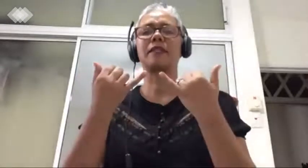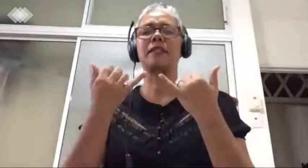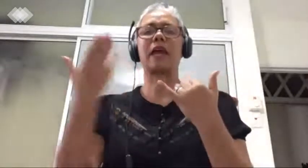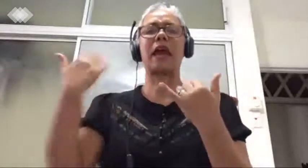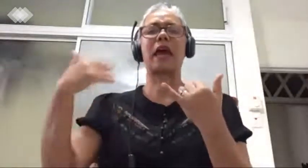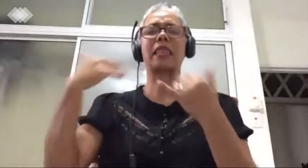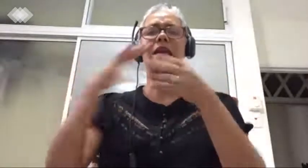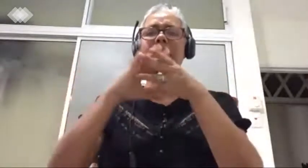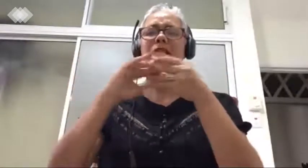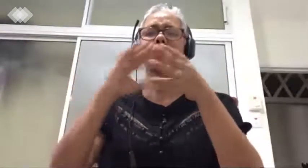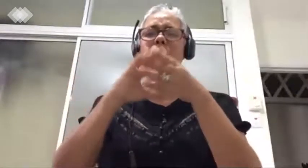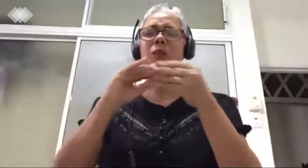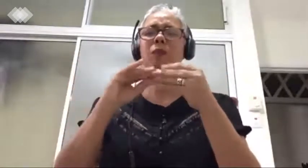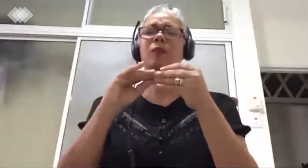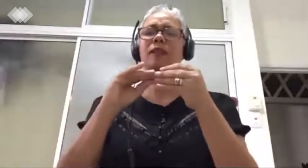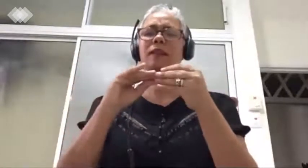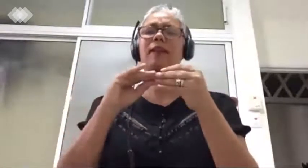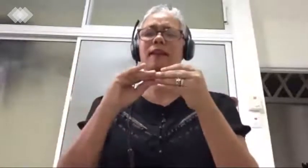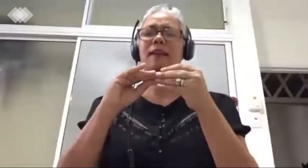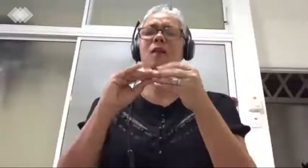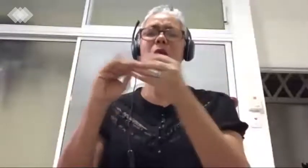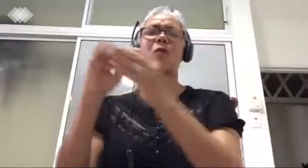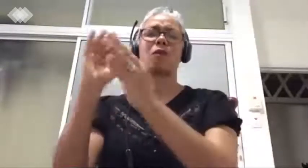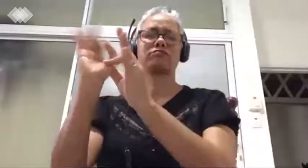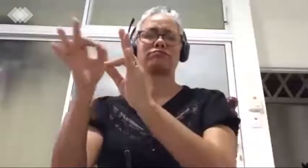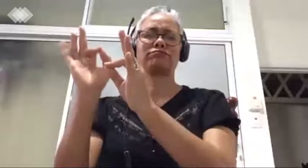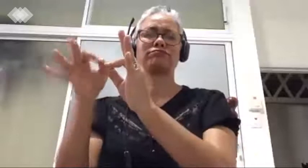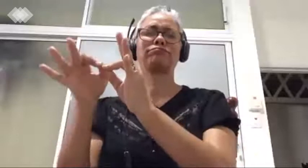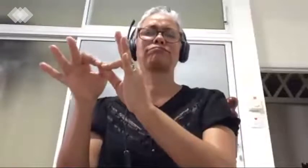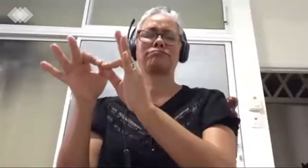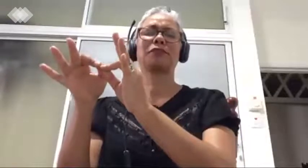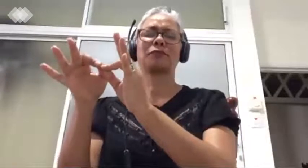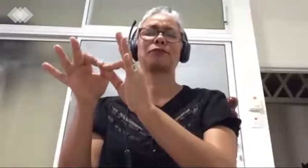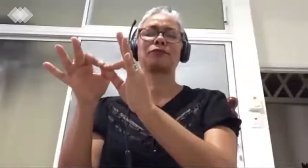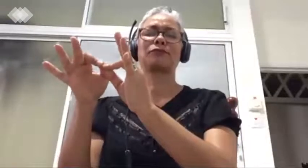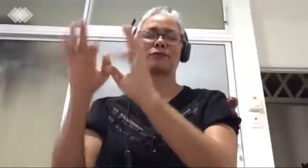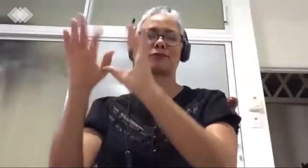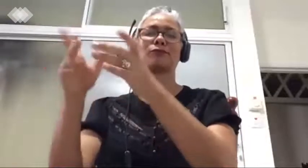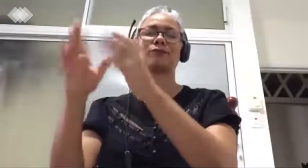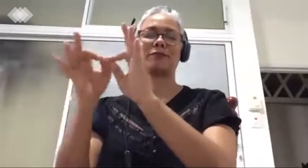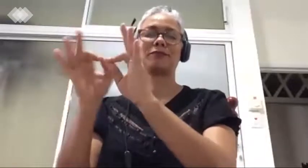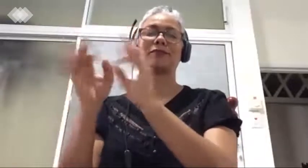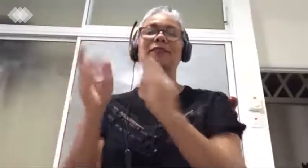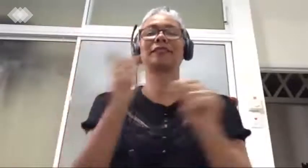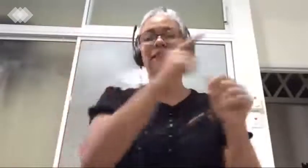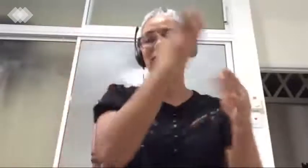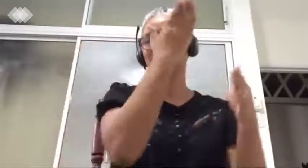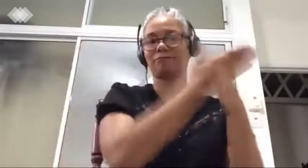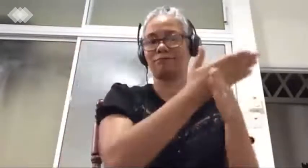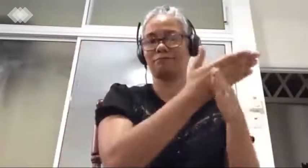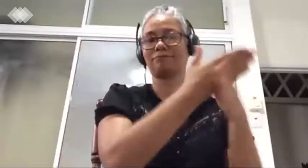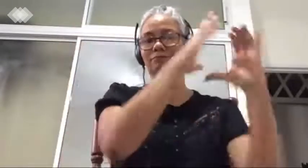convenio y bajo cuáles condiciones, cuáles son los beneficios, a qué cosas nos comprometemos como